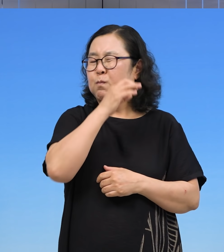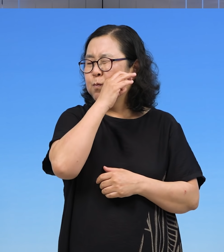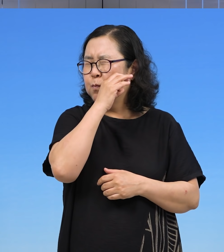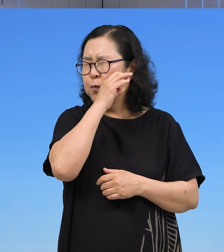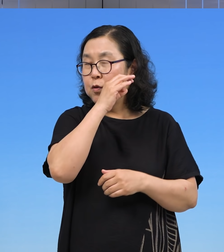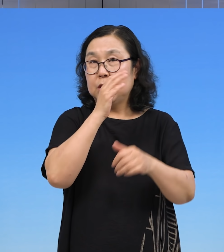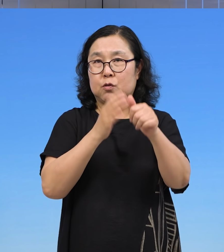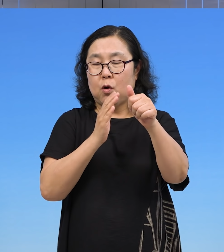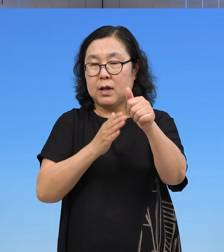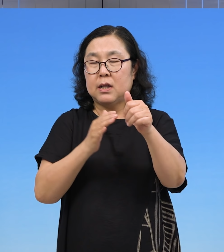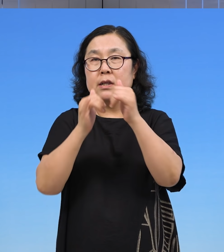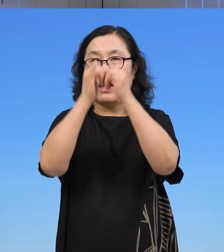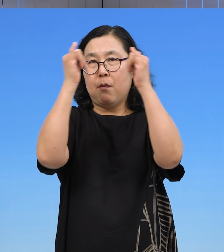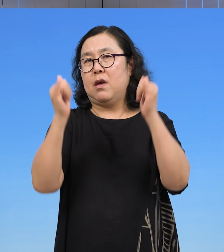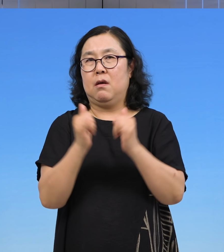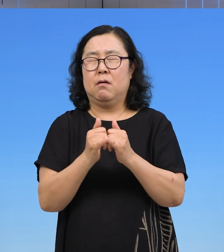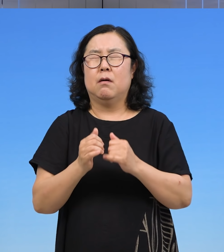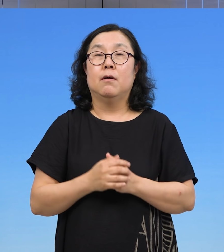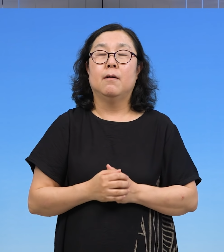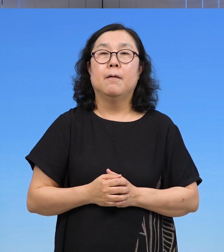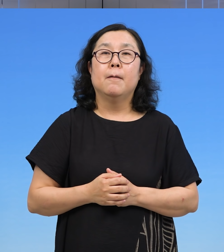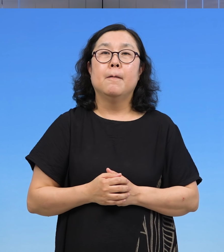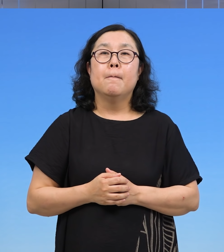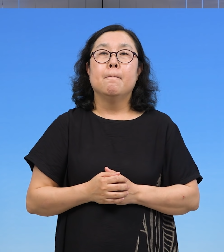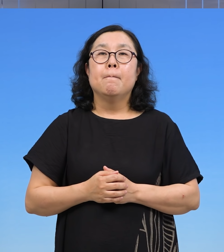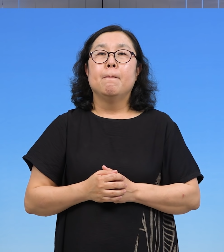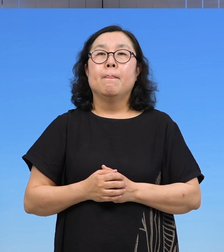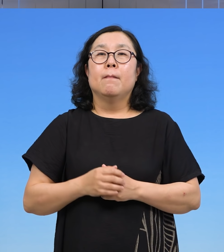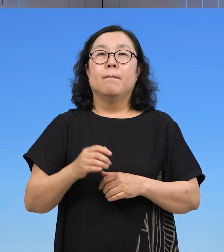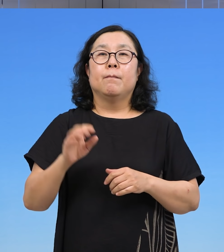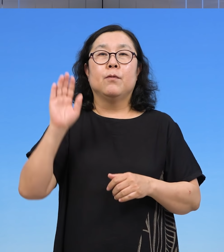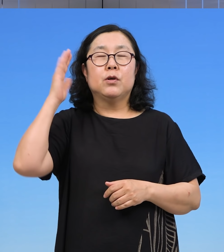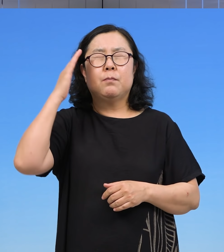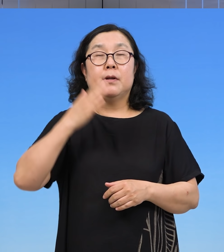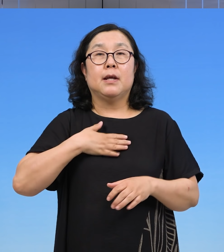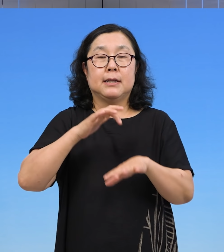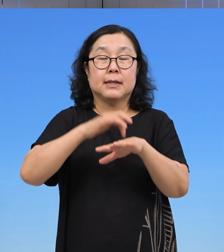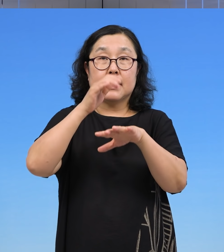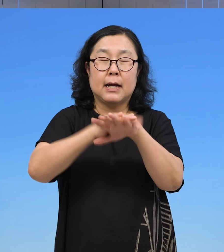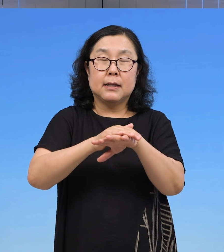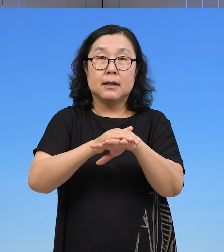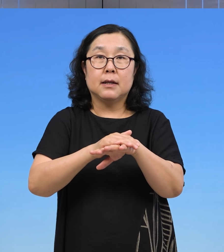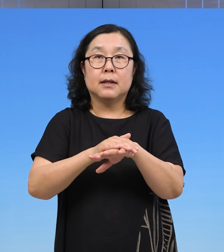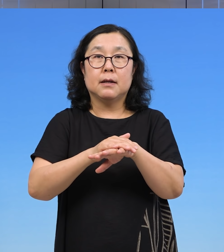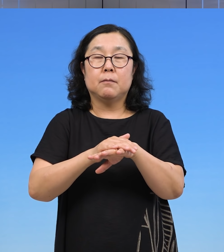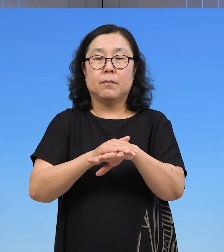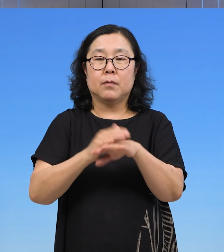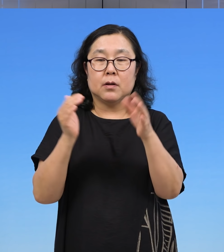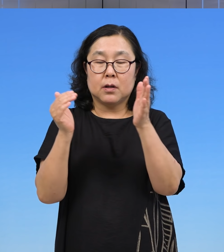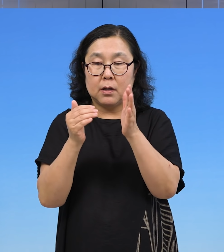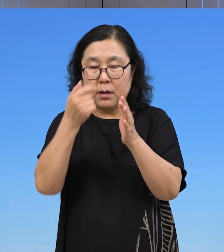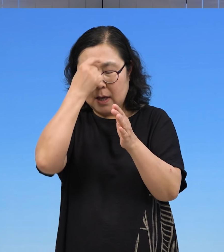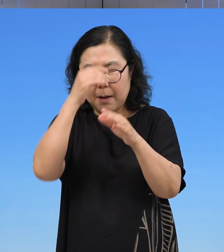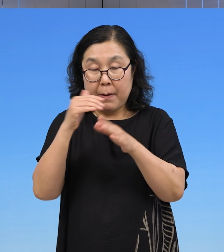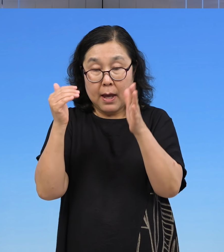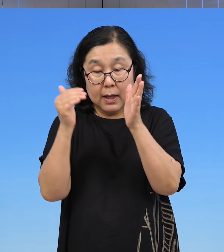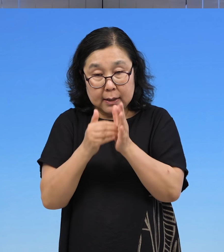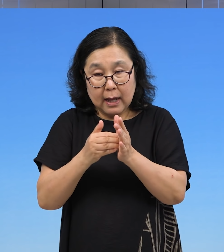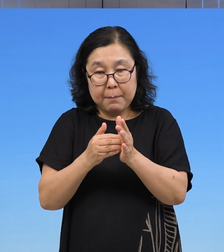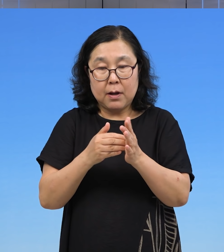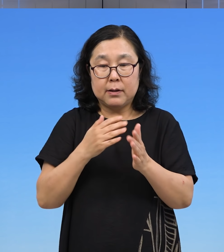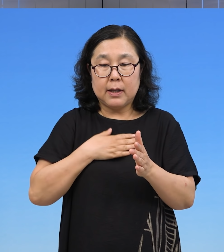수치심 권하는 사회 너무 와닿는 거예요 요즘에 제 습관이요 예배 마치고 나가자마자 물어요